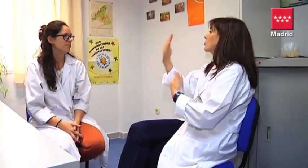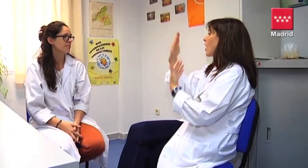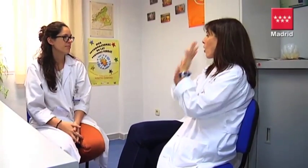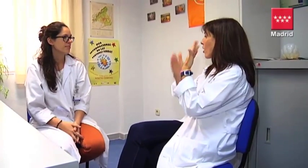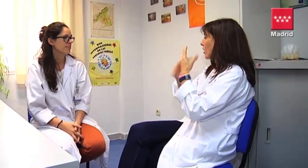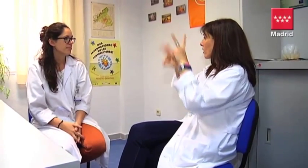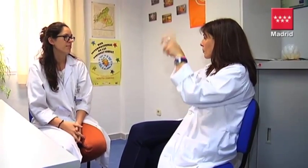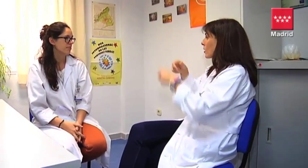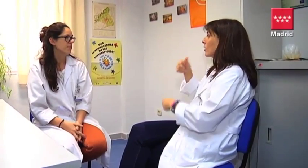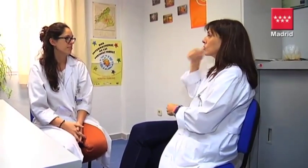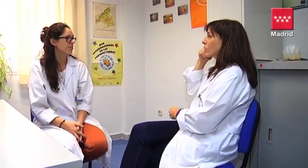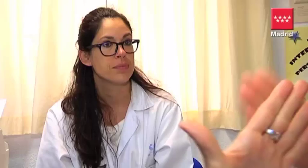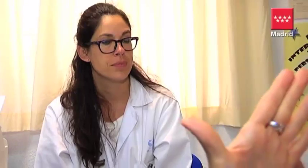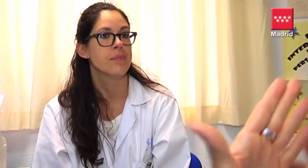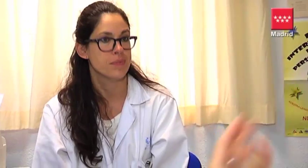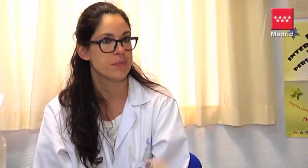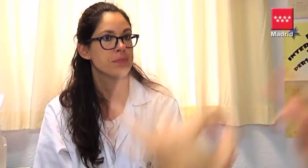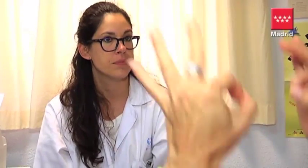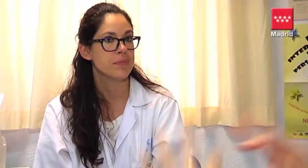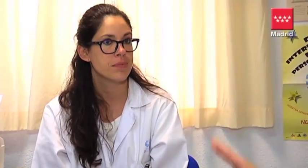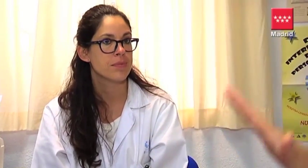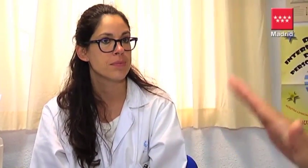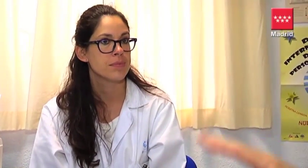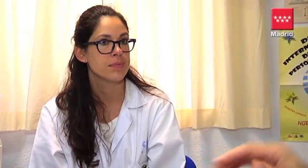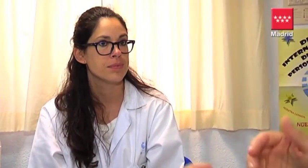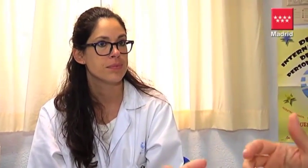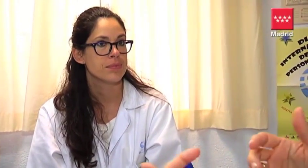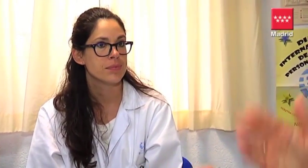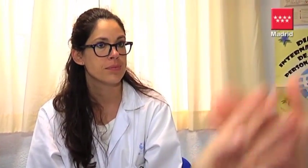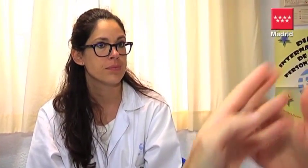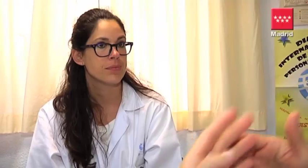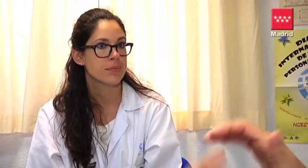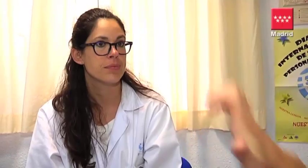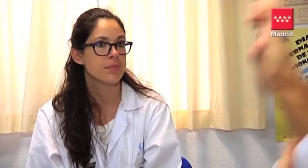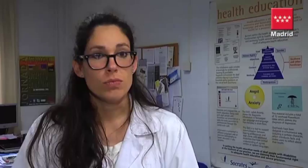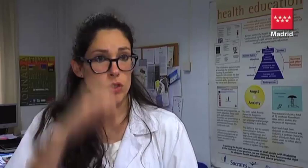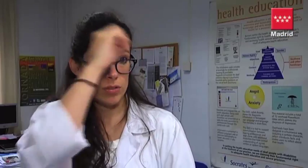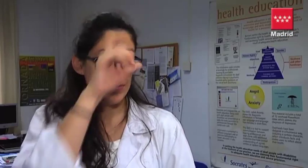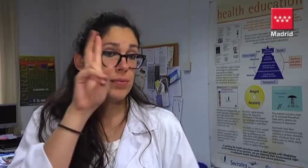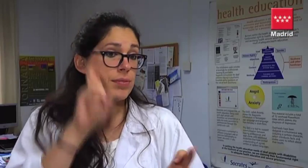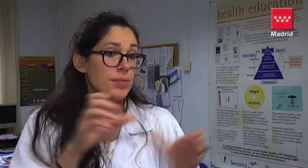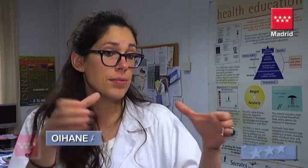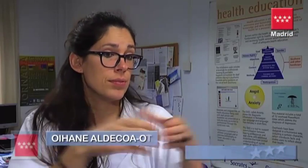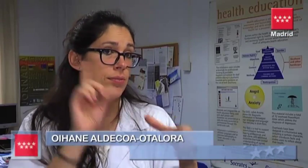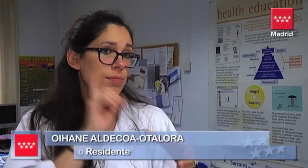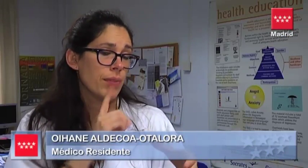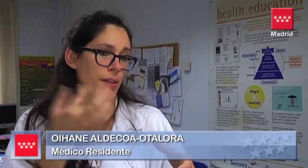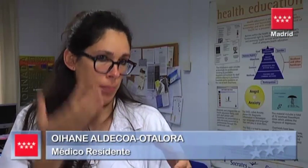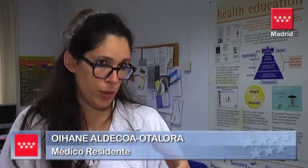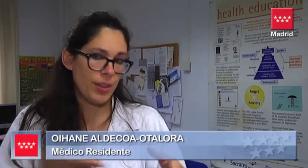importante porque el lenguaje es el instrumento diagnóstico y tratamiento. Mi opinión es